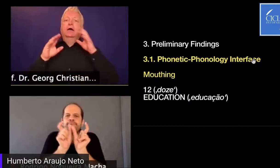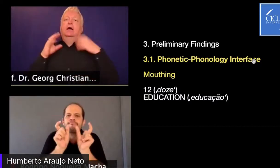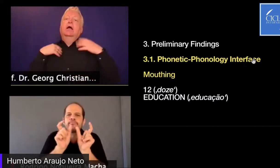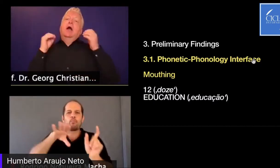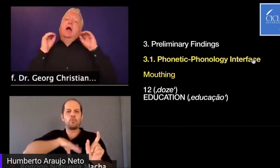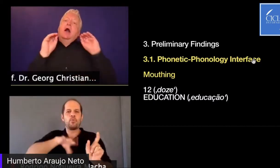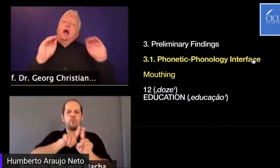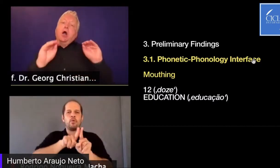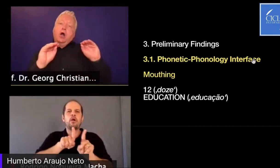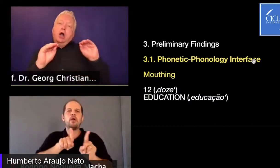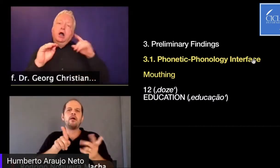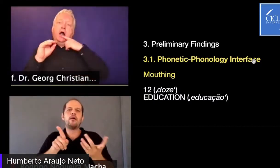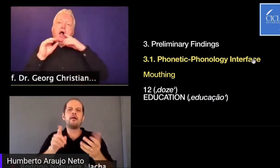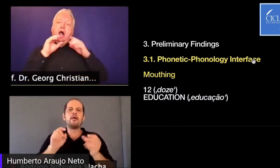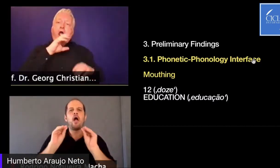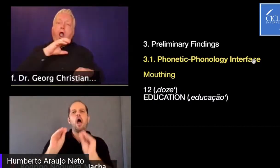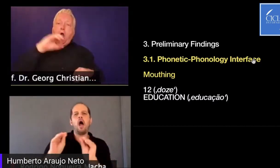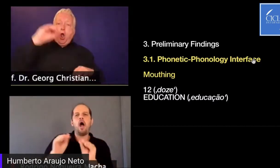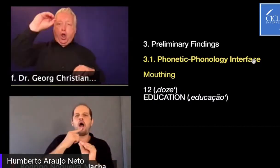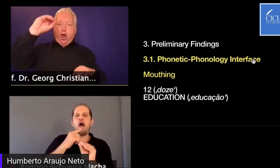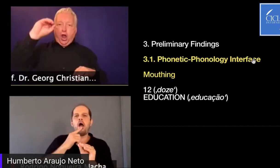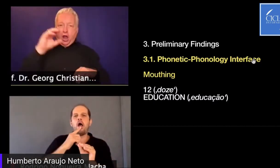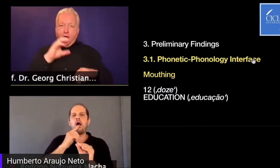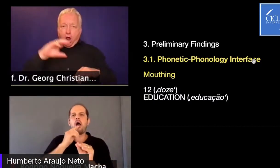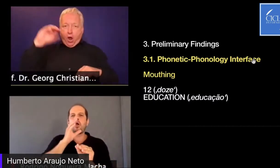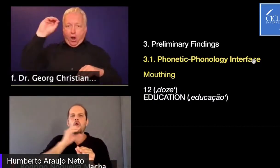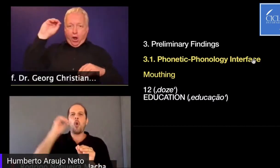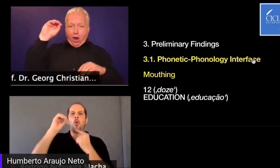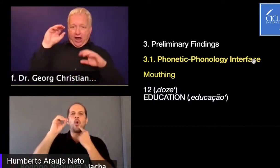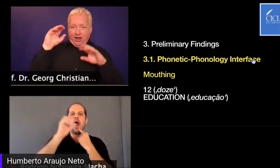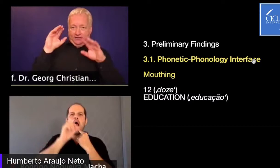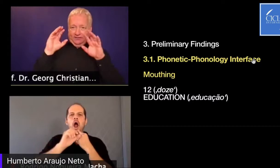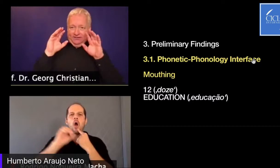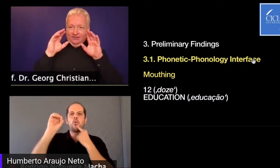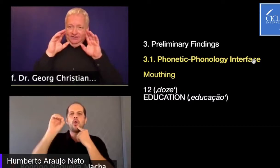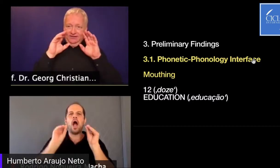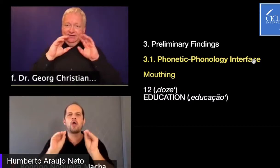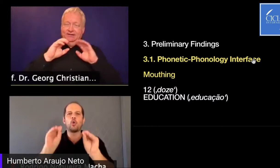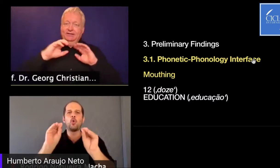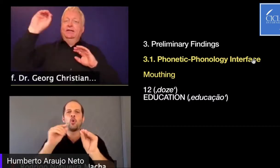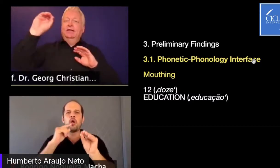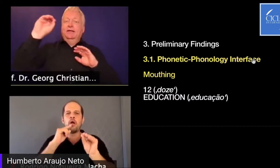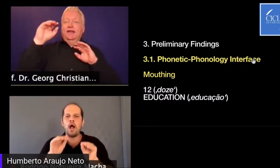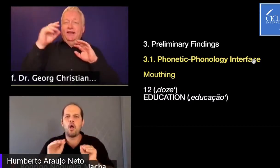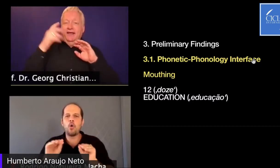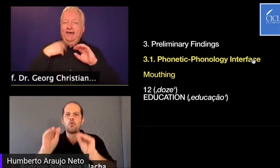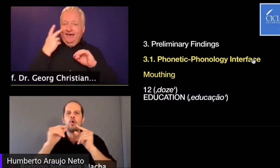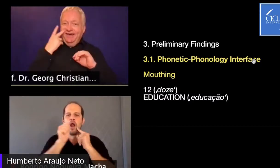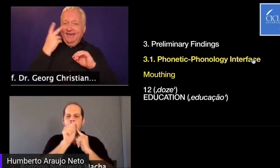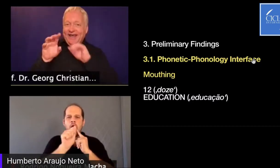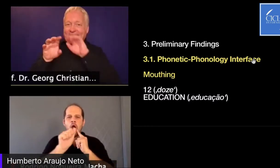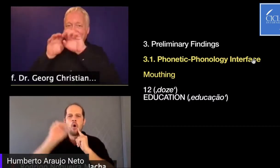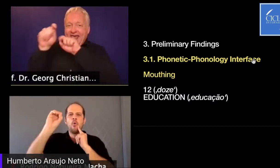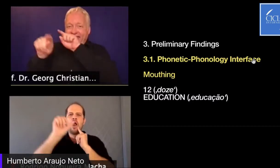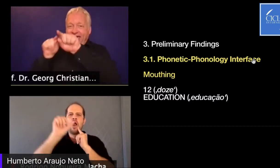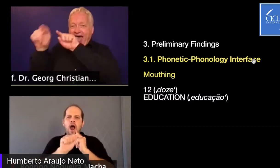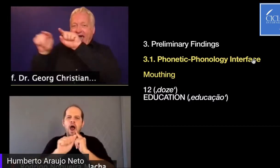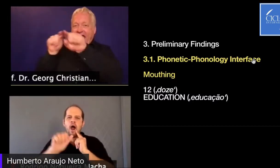No caso de education também, você tinha o mouthing da palavra educação em